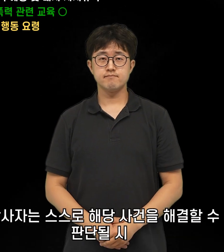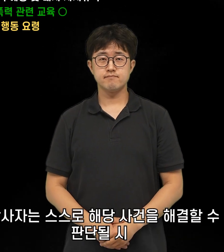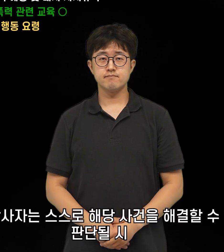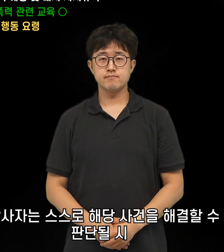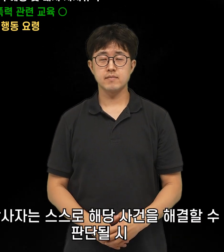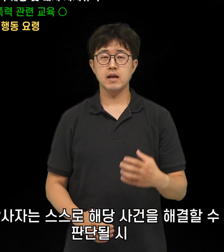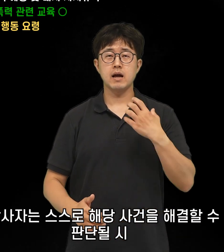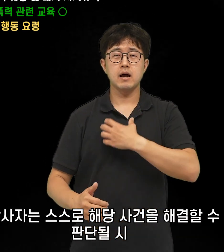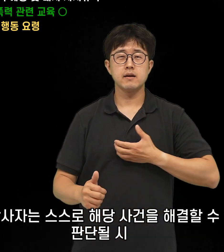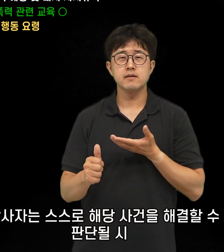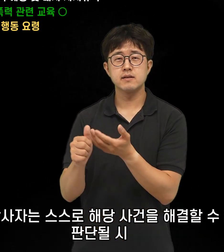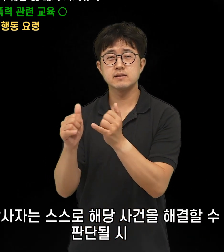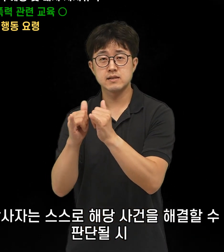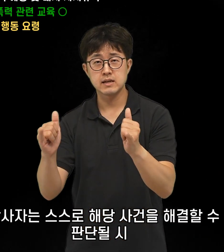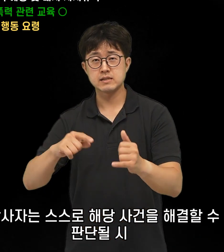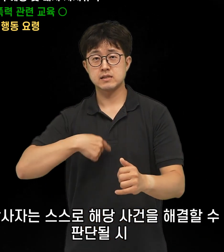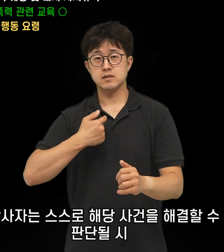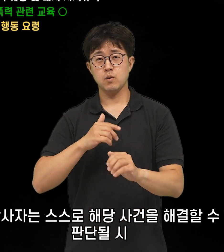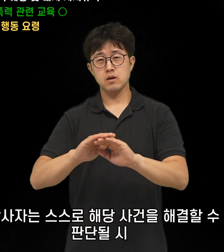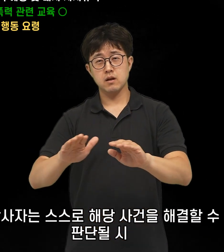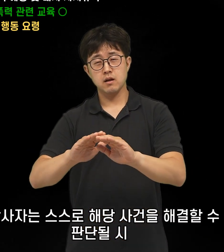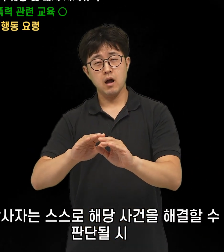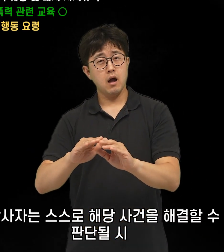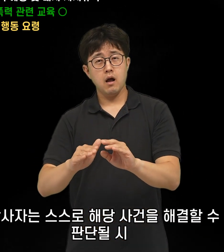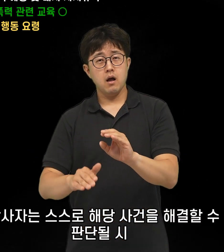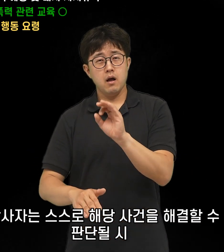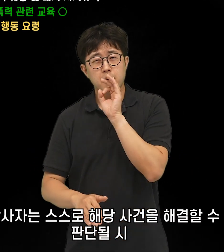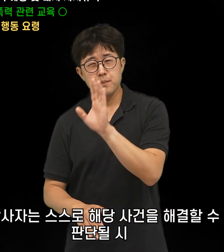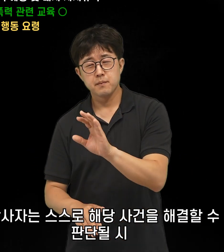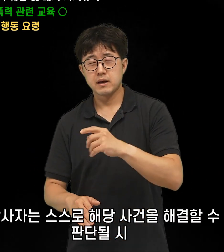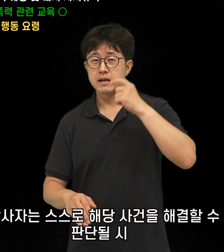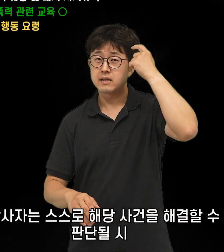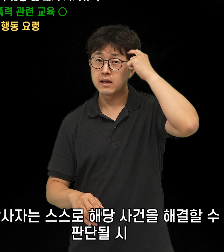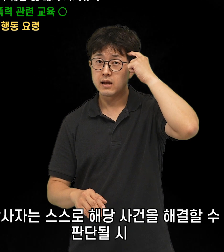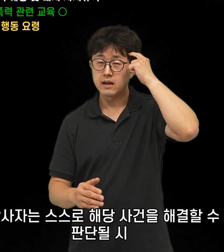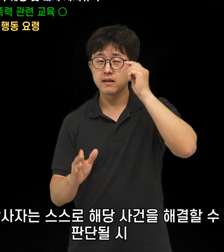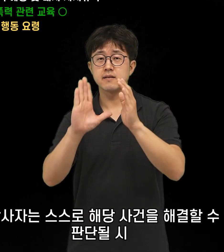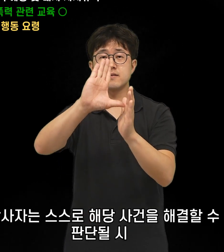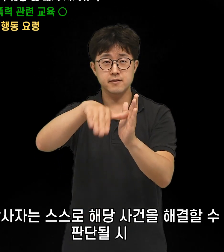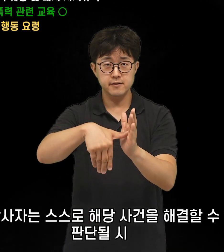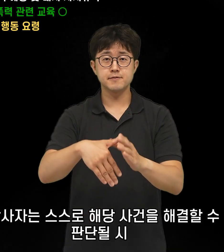12. 가해 당사자는 스스로 해당 사건을 해결할